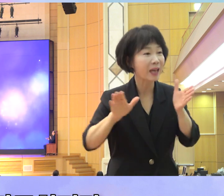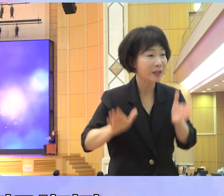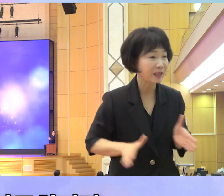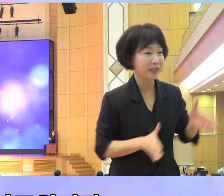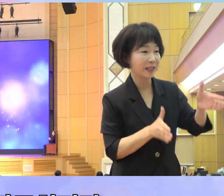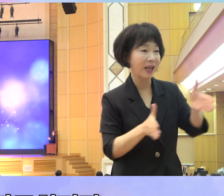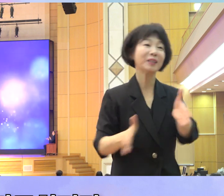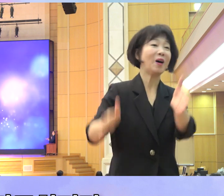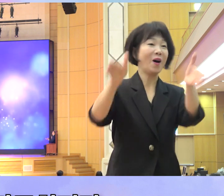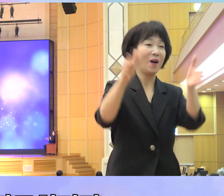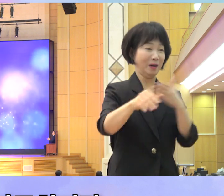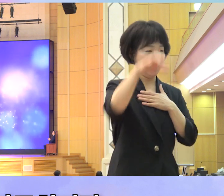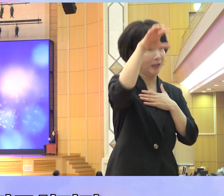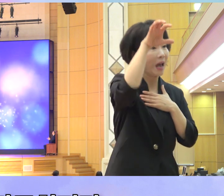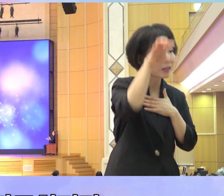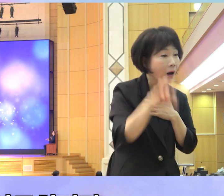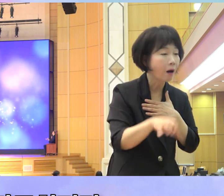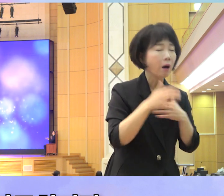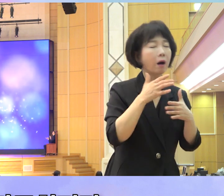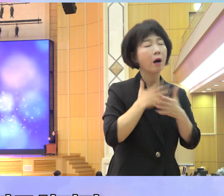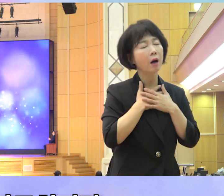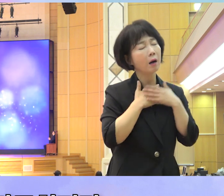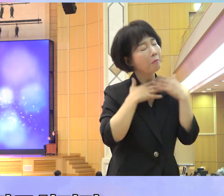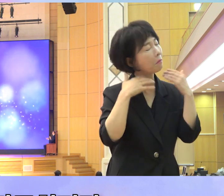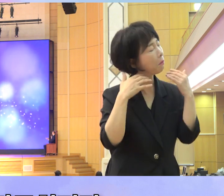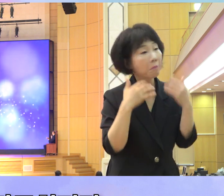나의 인생길에서